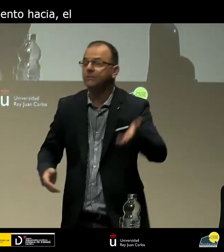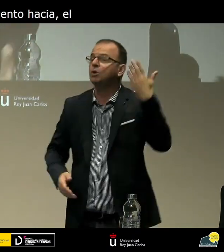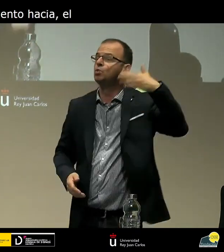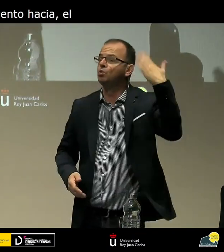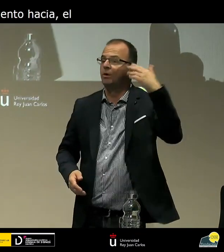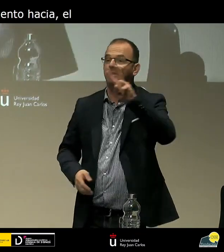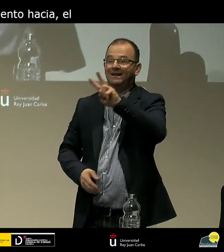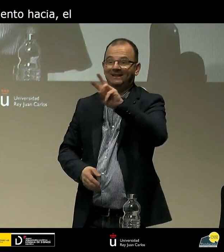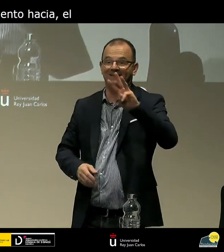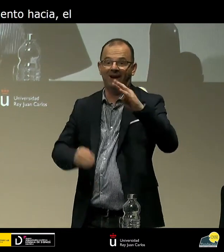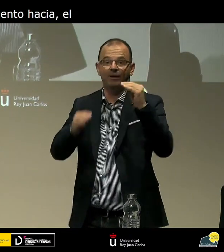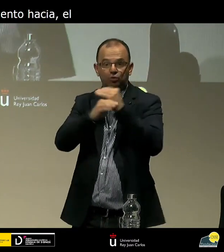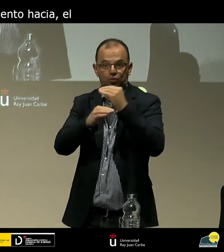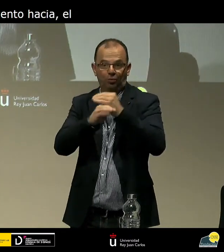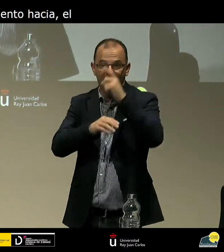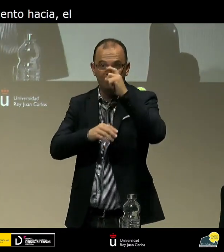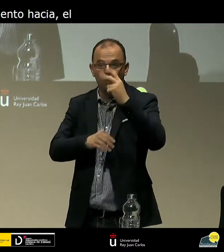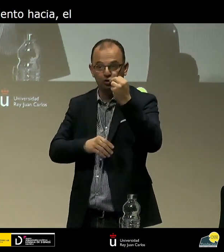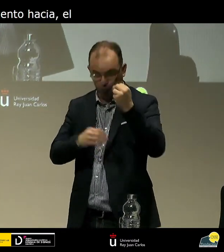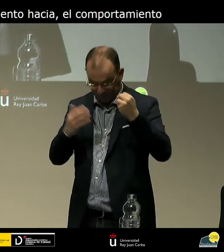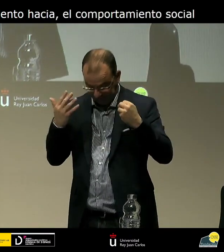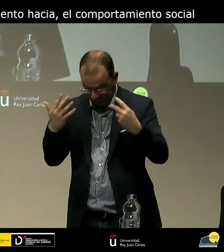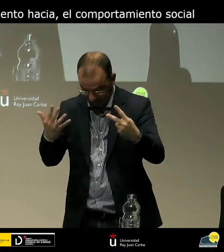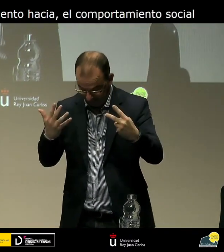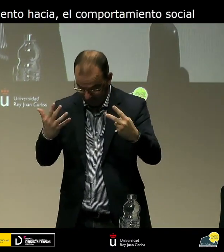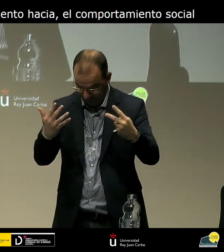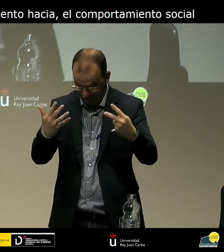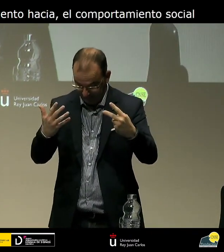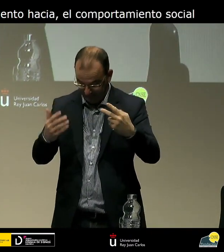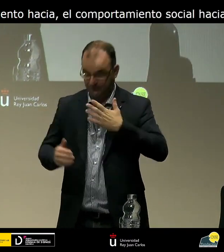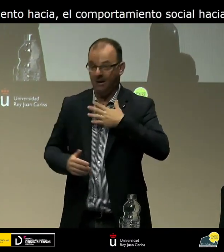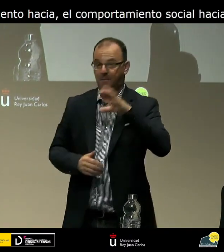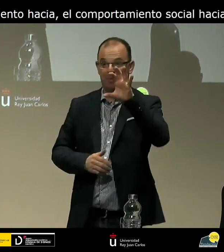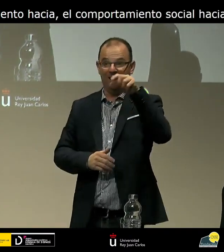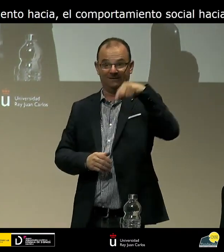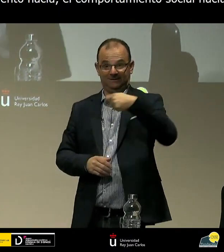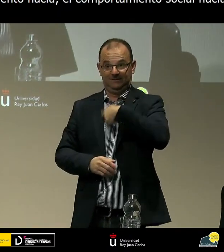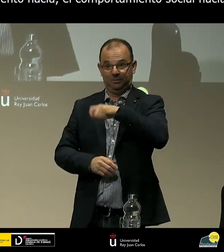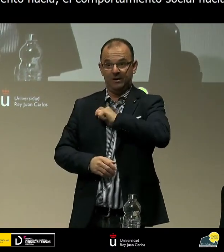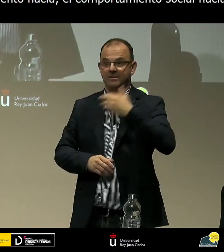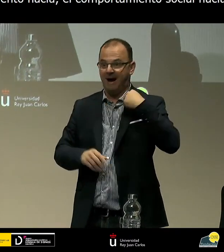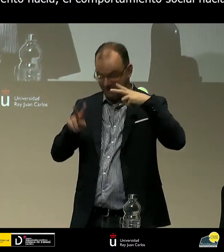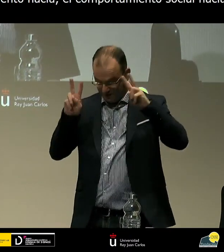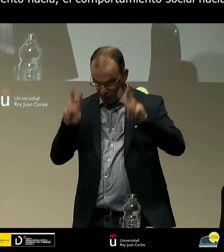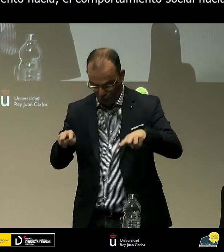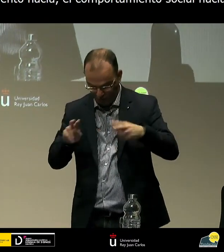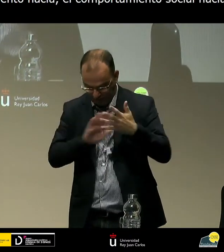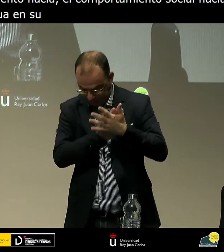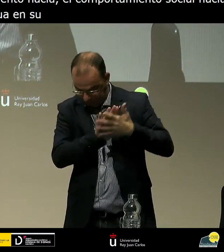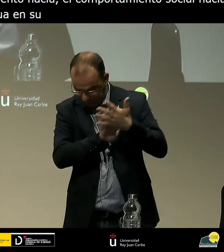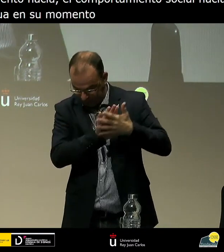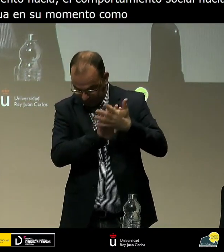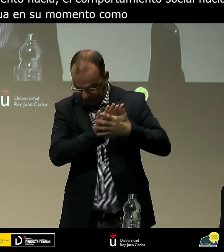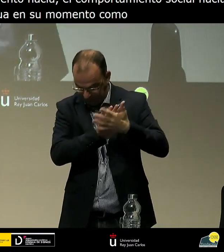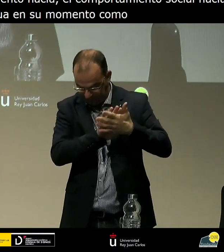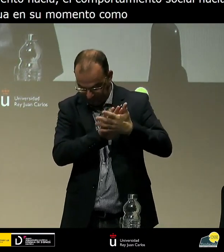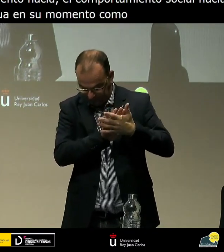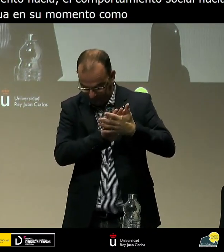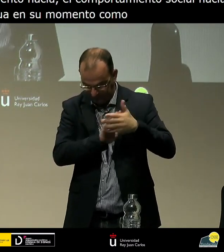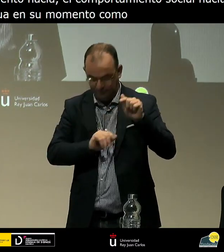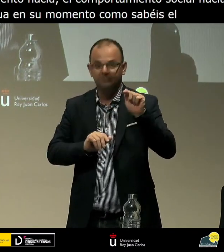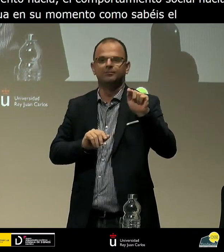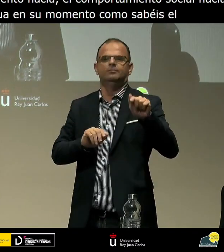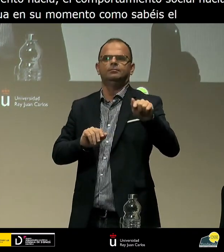social hacia el uso de la propia lengua en su momento, como sabéis, el 23 de octubre en este país se